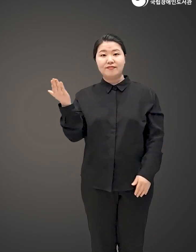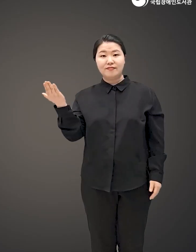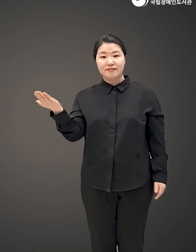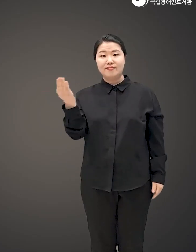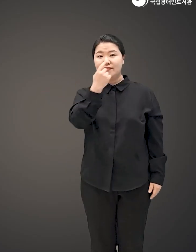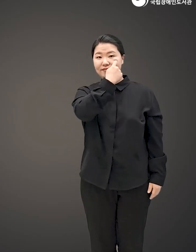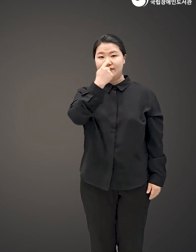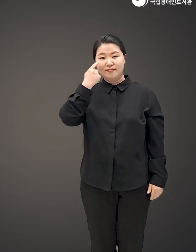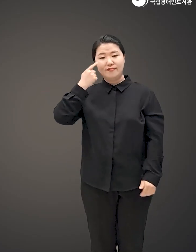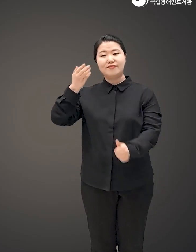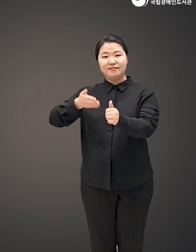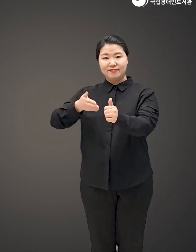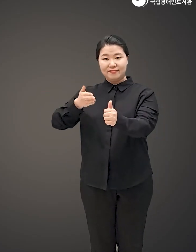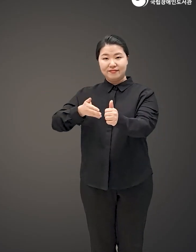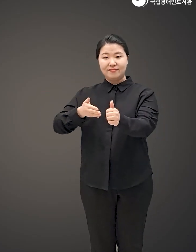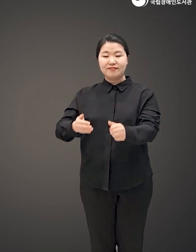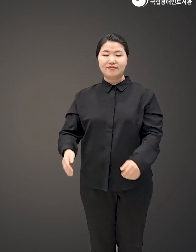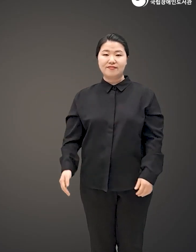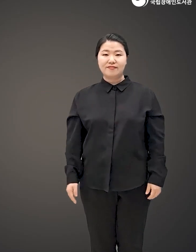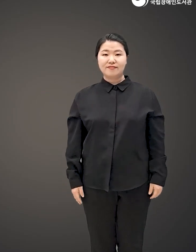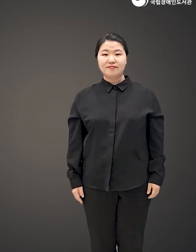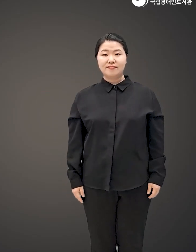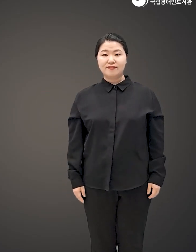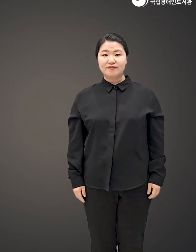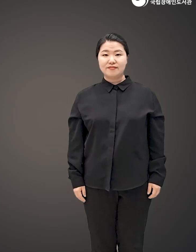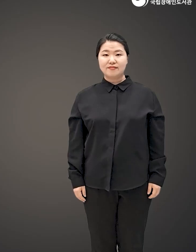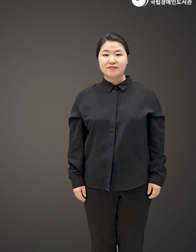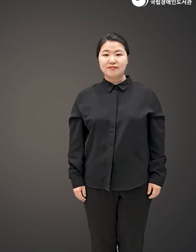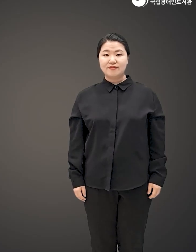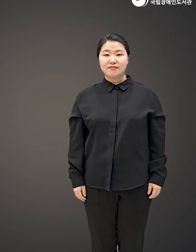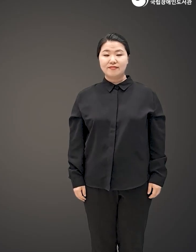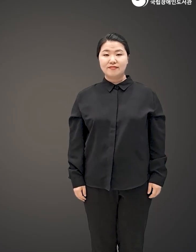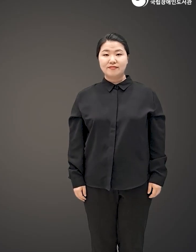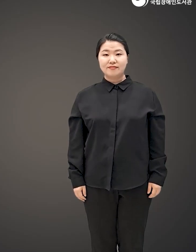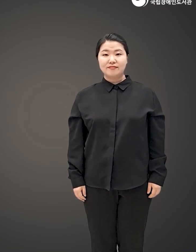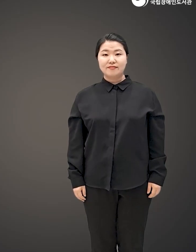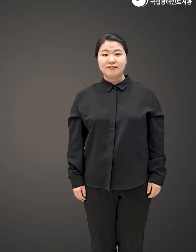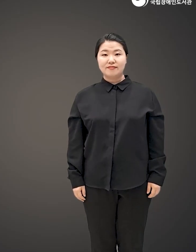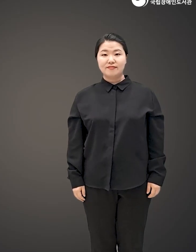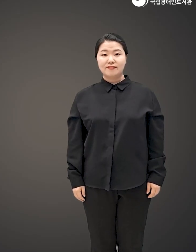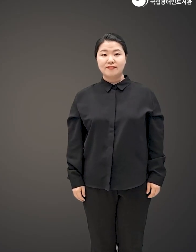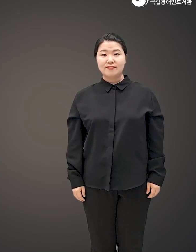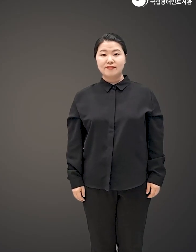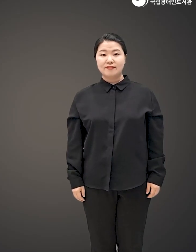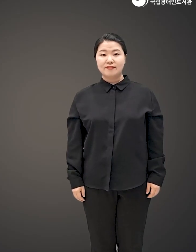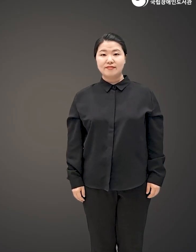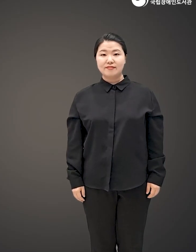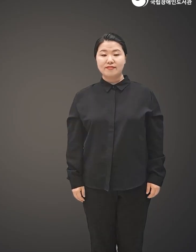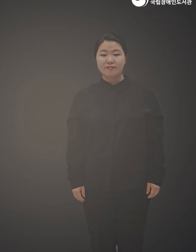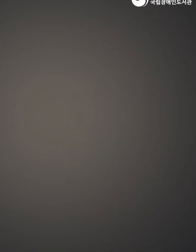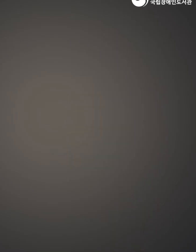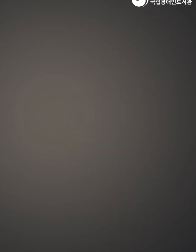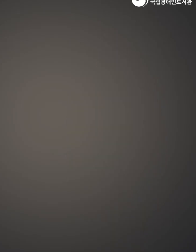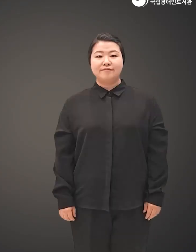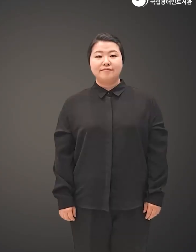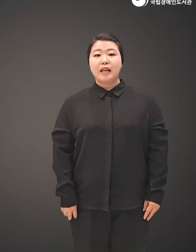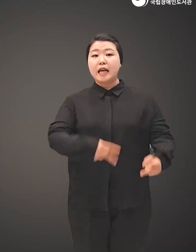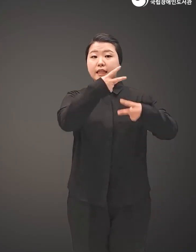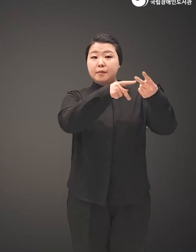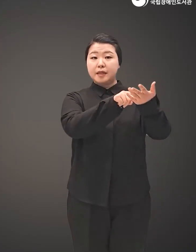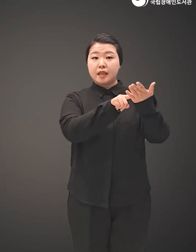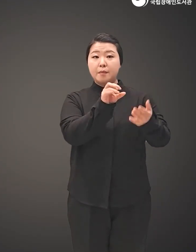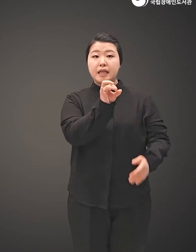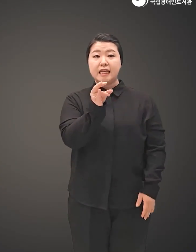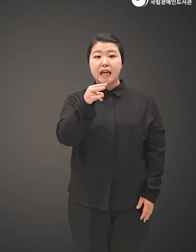아이. 저자 고무신 구자원. 출판사 고래뱃속.